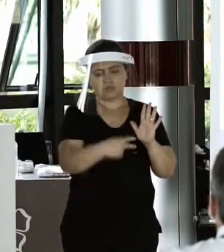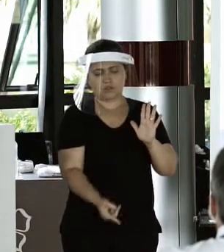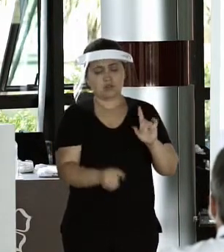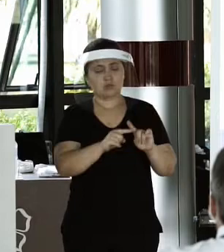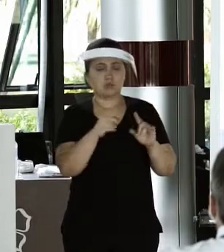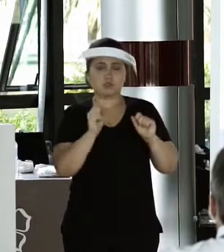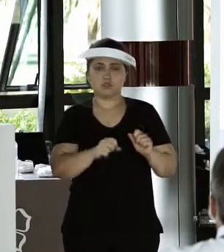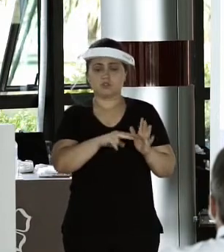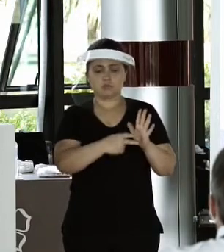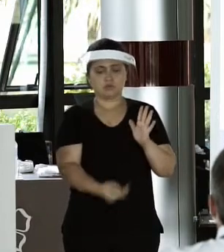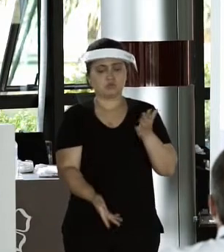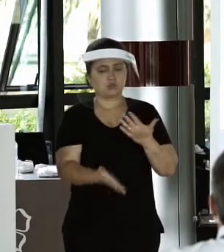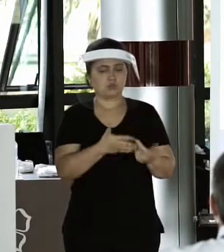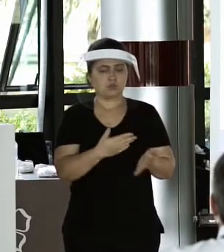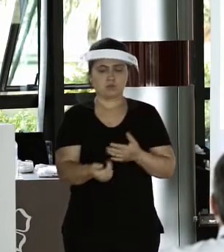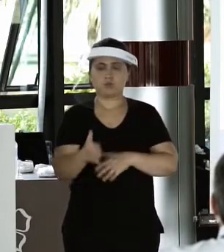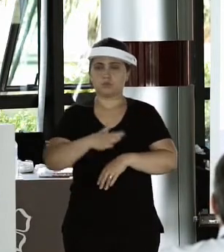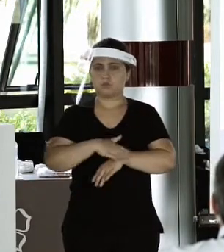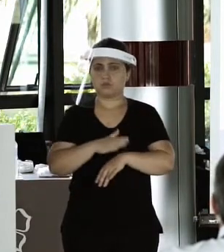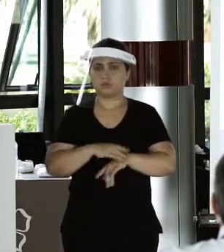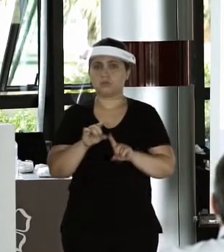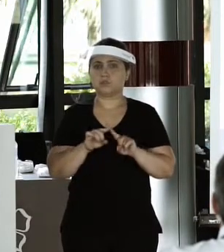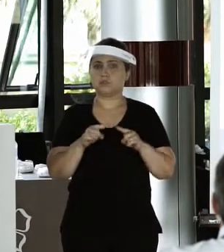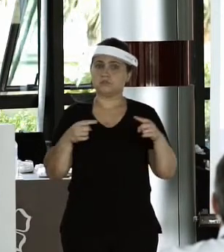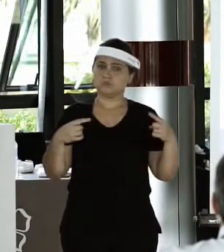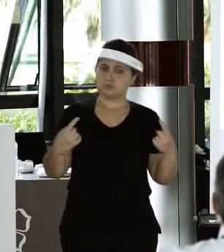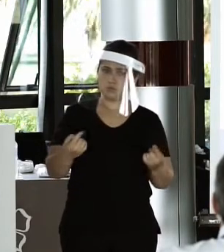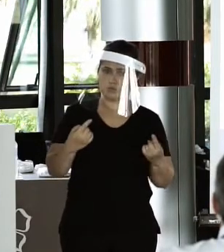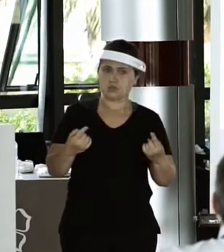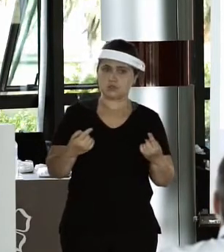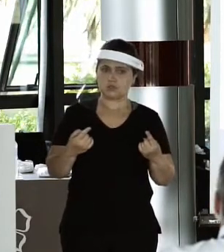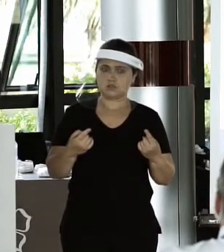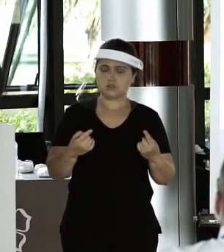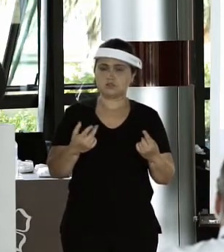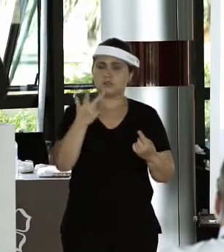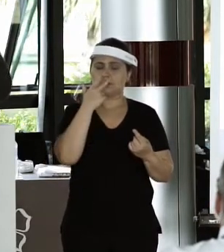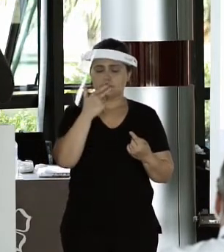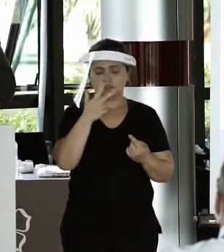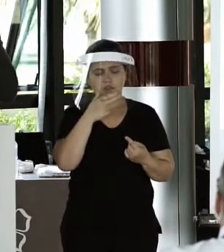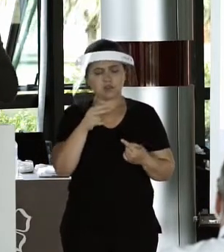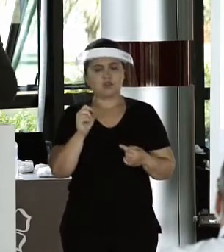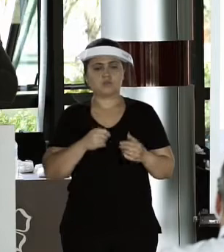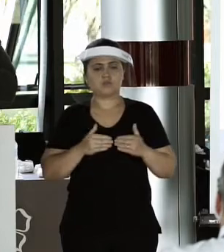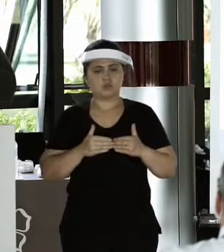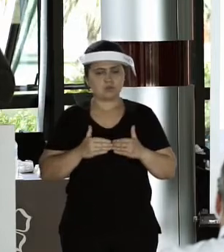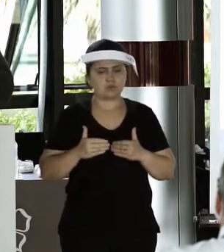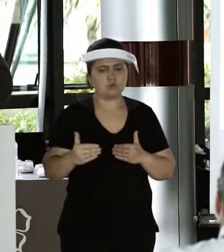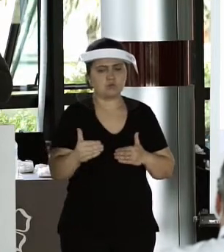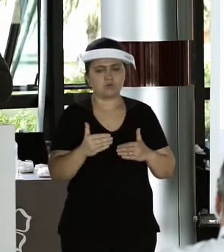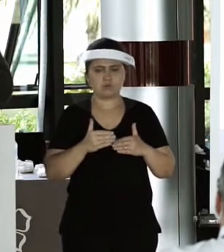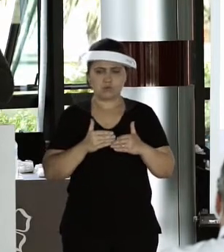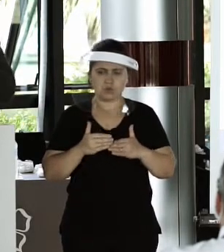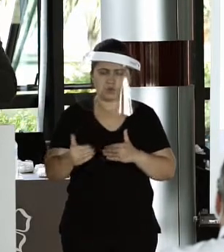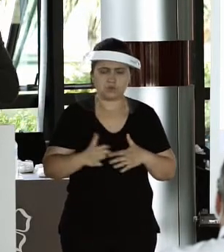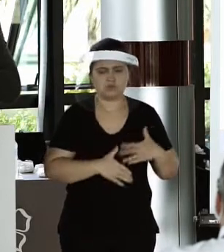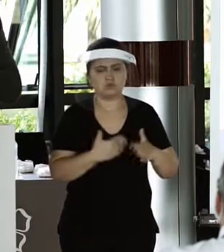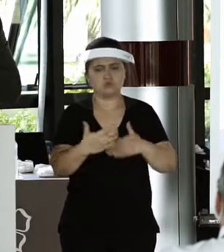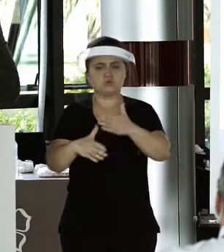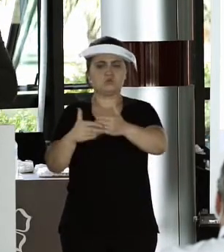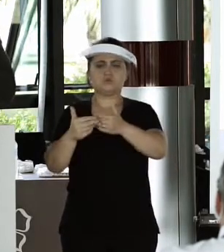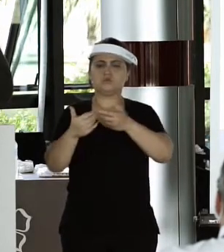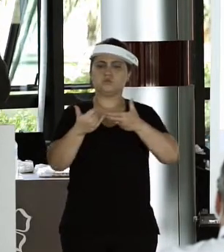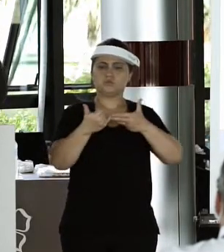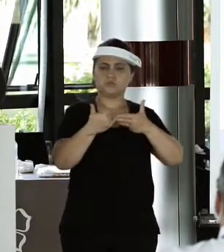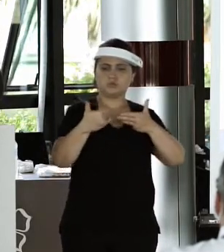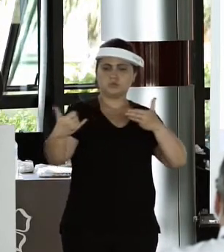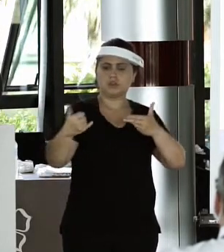que ela poderia cair a qualquer momento. Porém, né, mesmo com o avanço da termografia, gente, ela